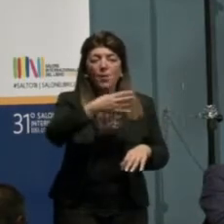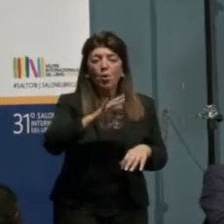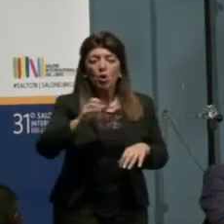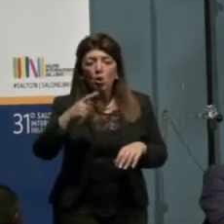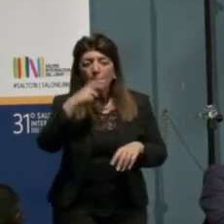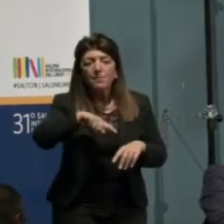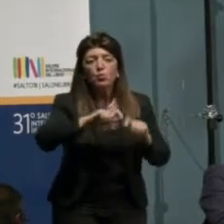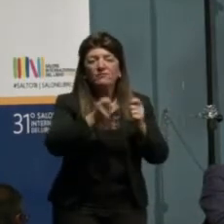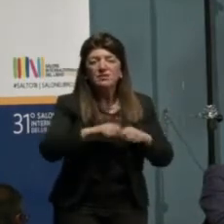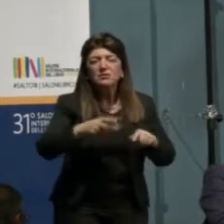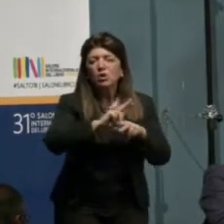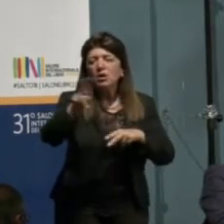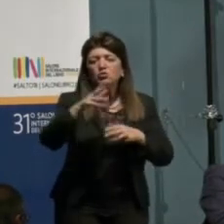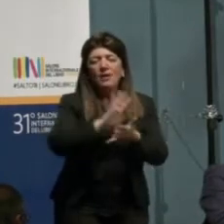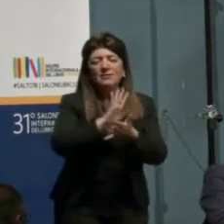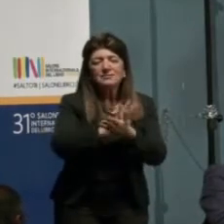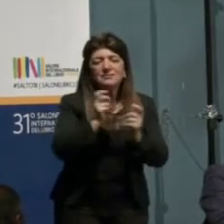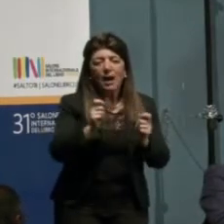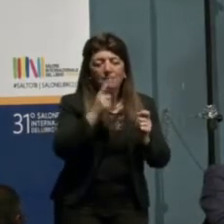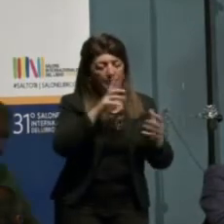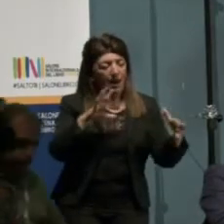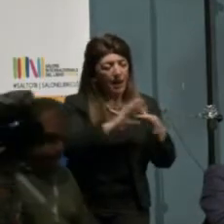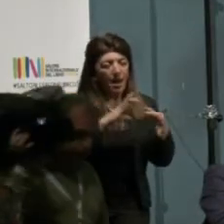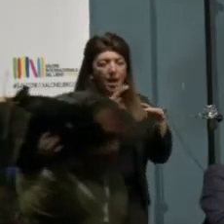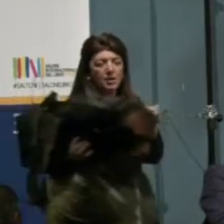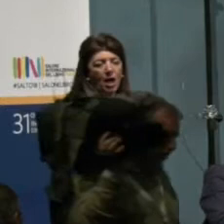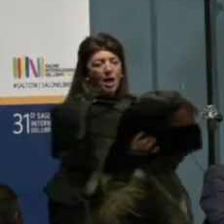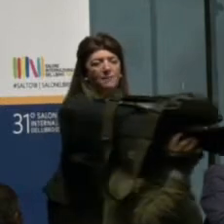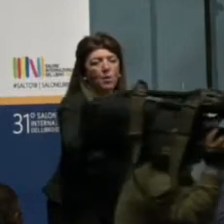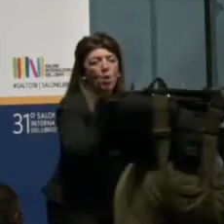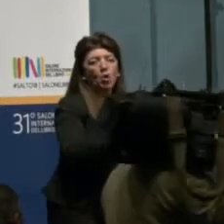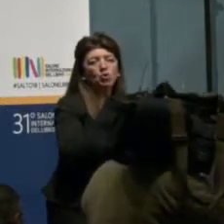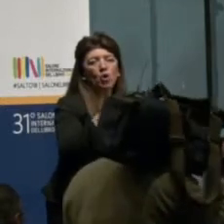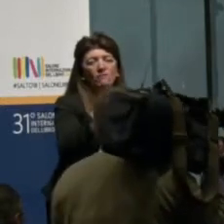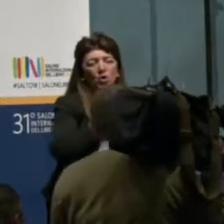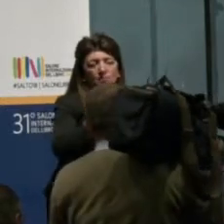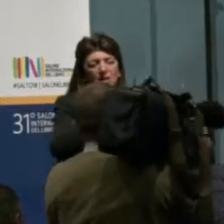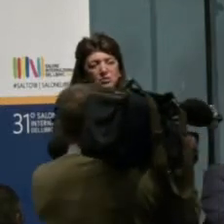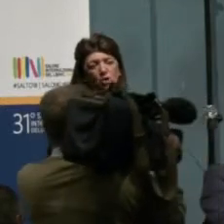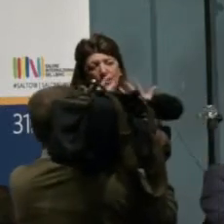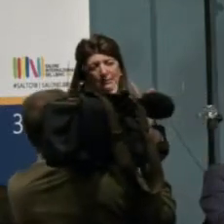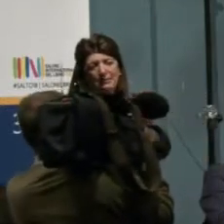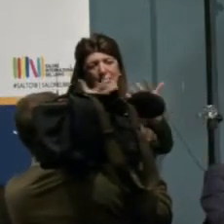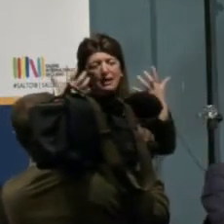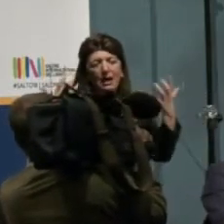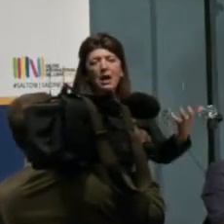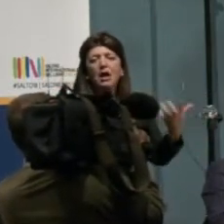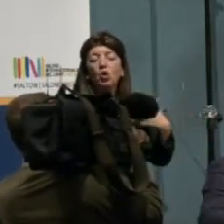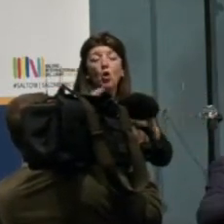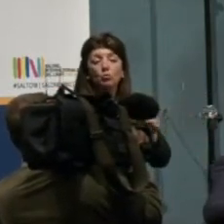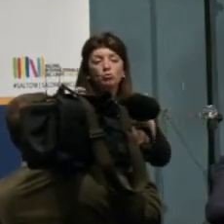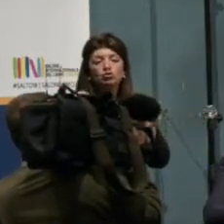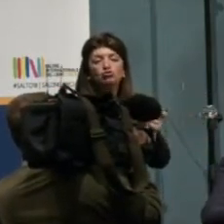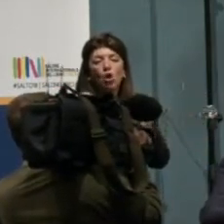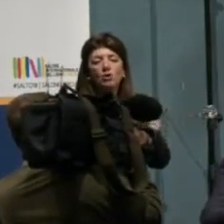della stampa quindi e legame più evidente con il mondo dell'informazione giuliano foschini che è un giornalista investigativo che